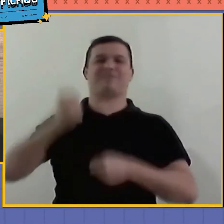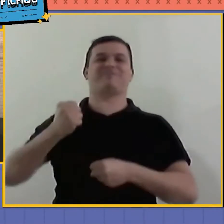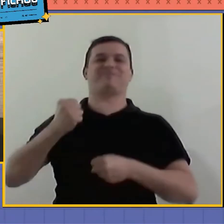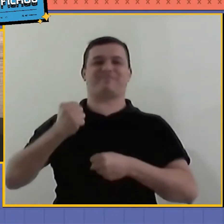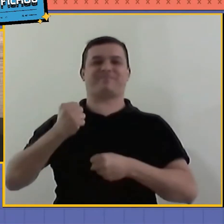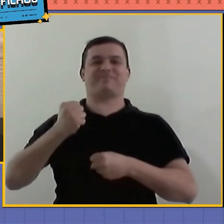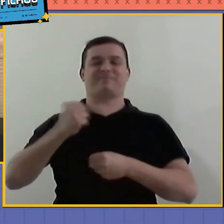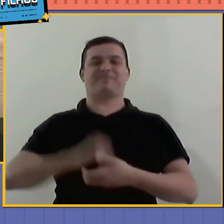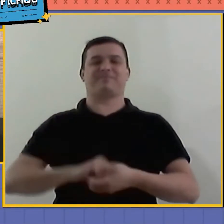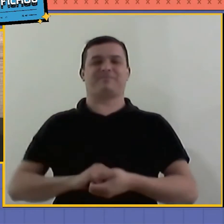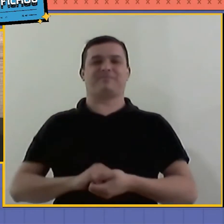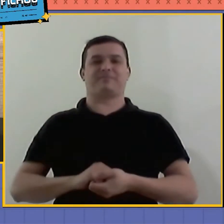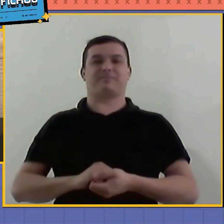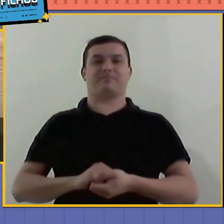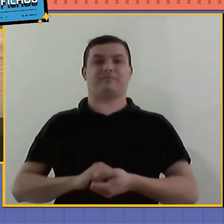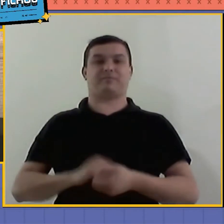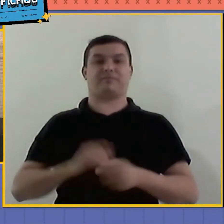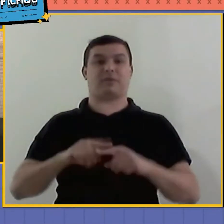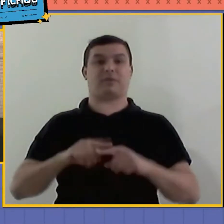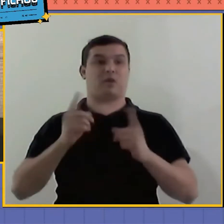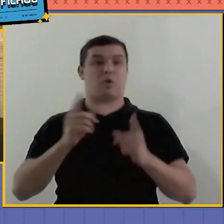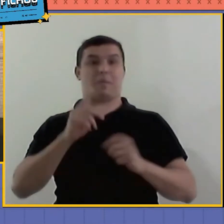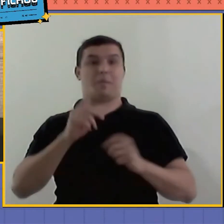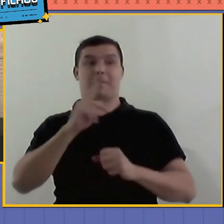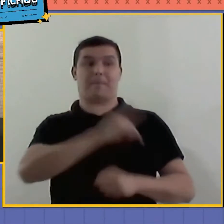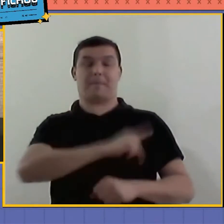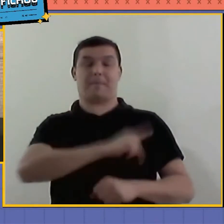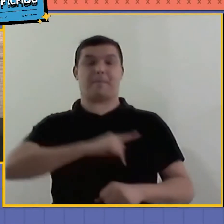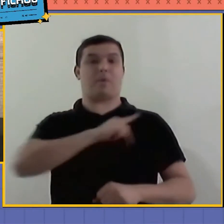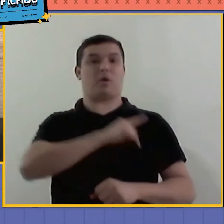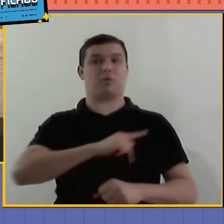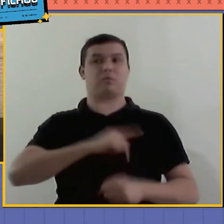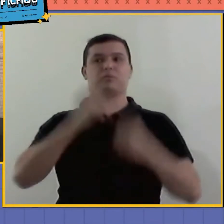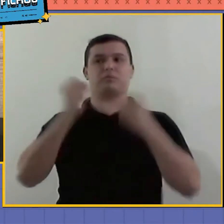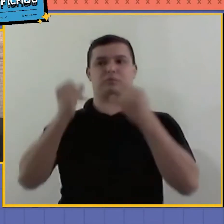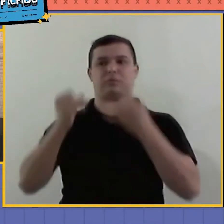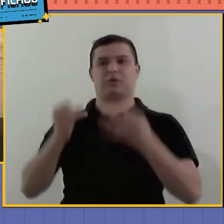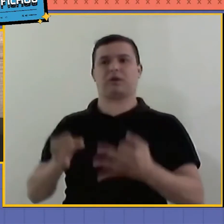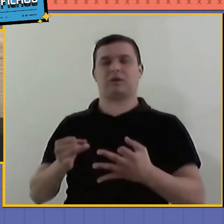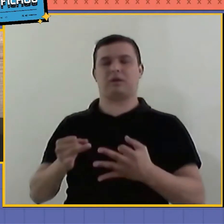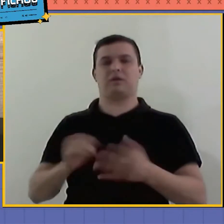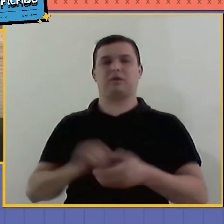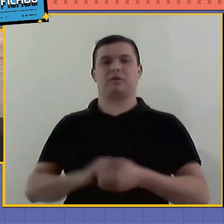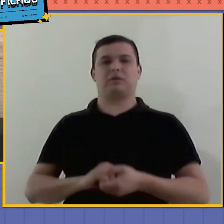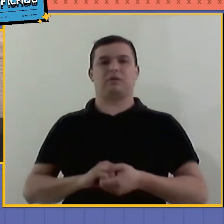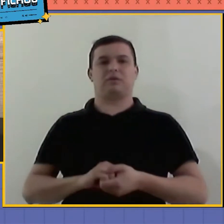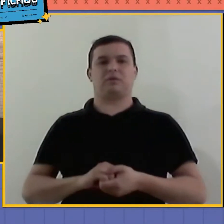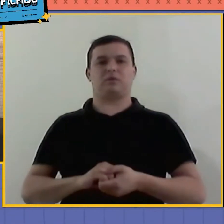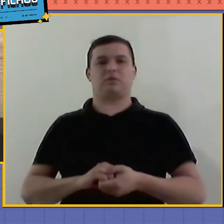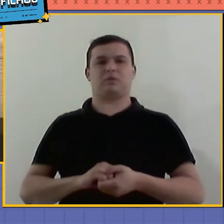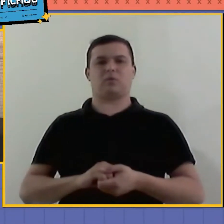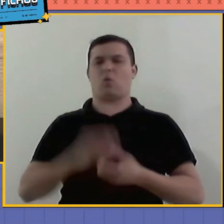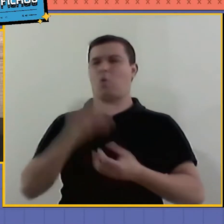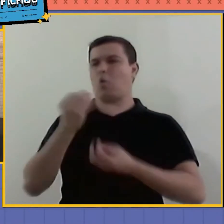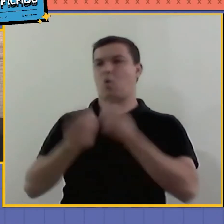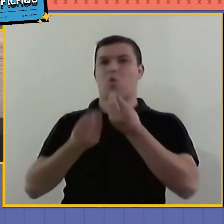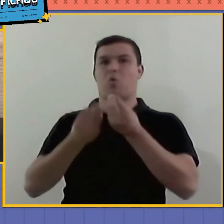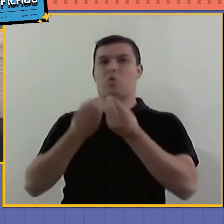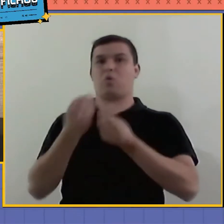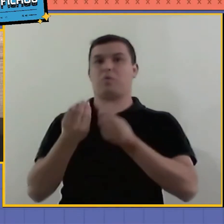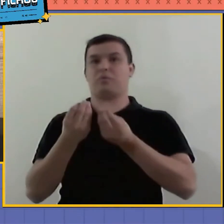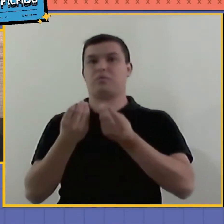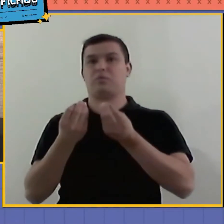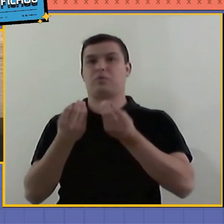E aí o apóstolo continua e vocês sabem muito bem qual foi o nosso modo de agir entre vocês